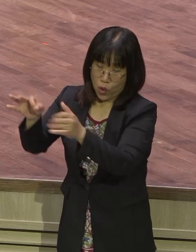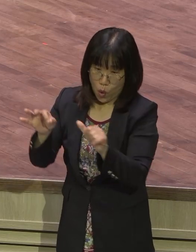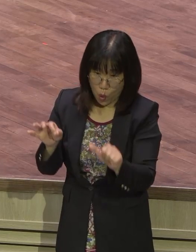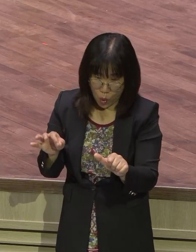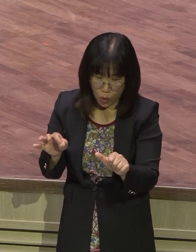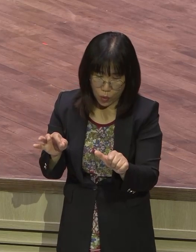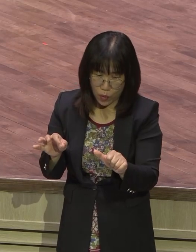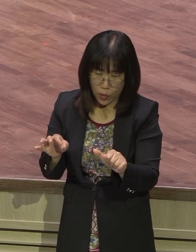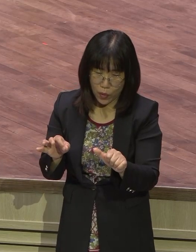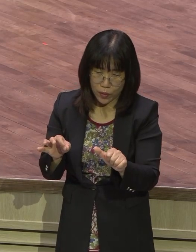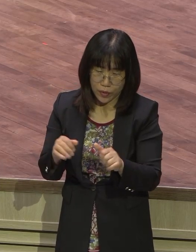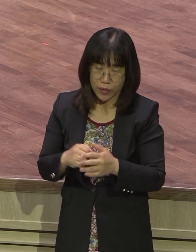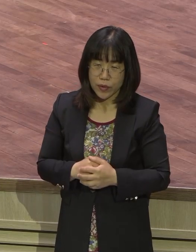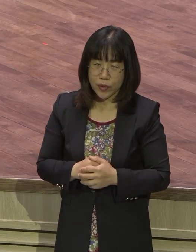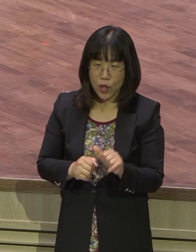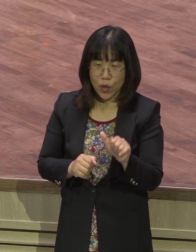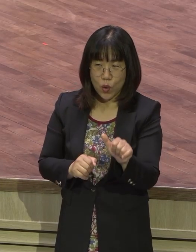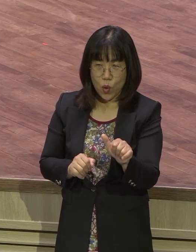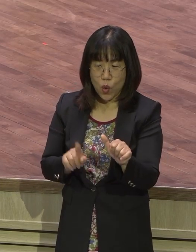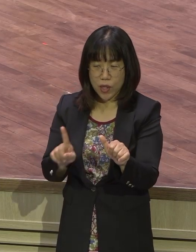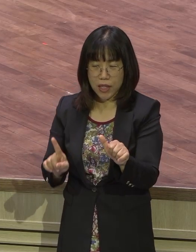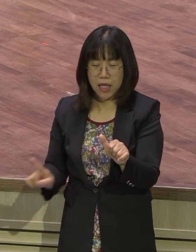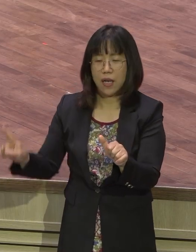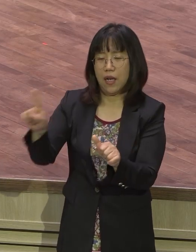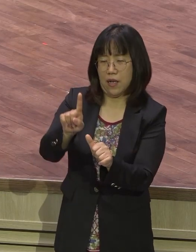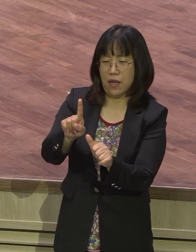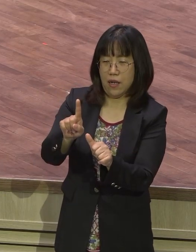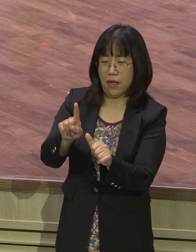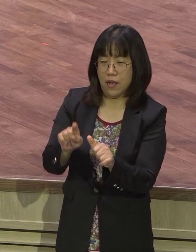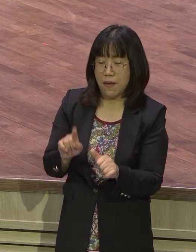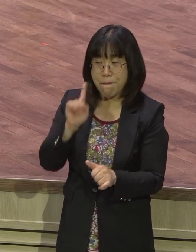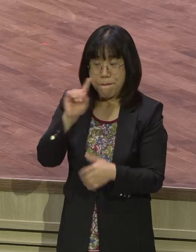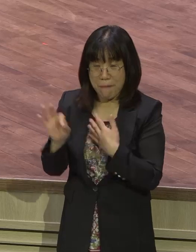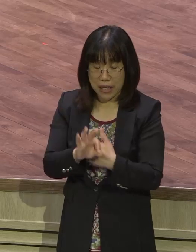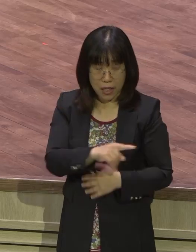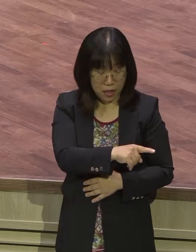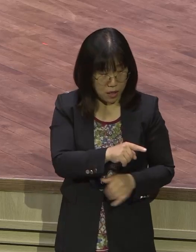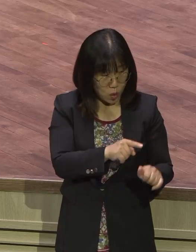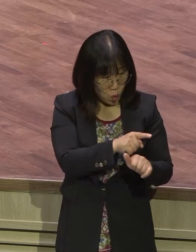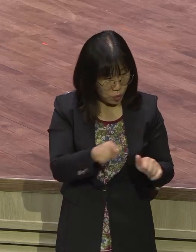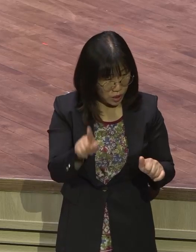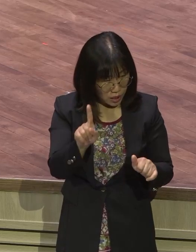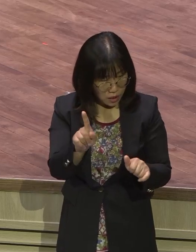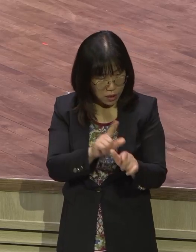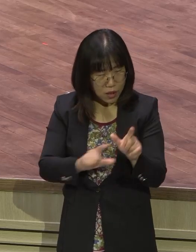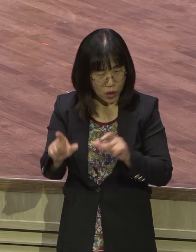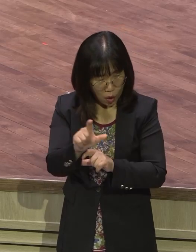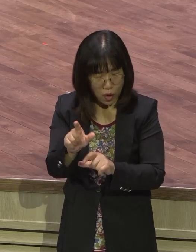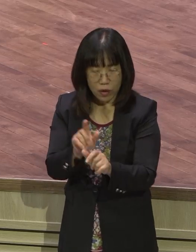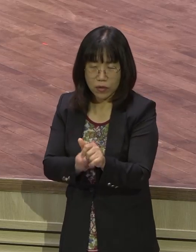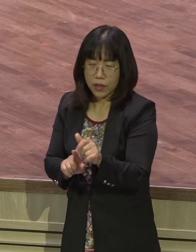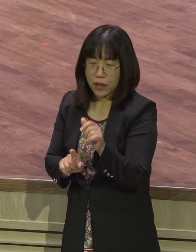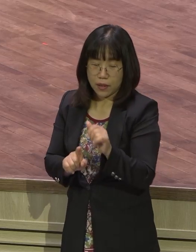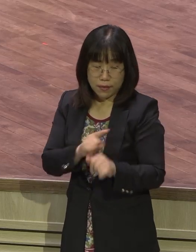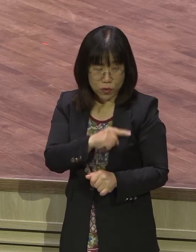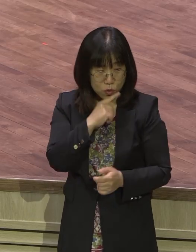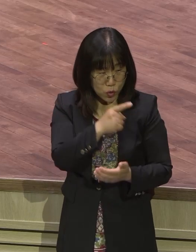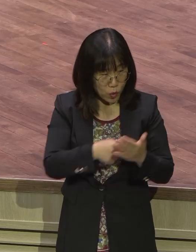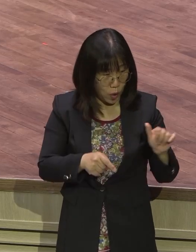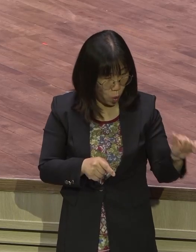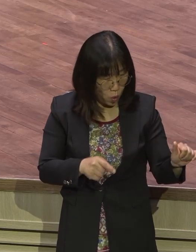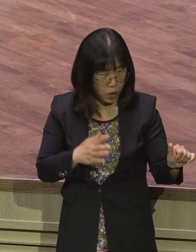하나의 1을 더 그렇게 배상을 했습니다 이 속죄죄는 예수님께서 우리의